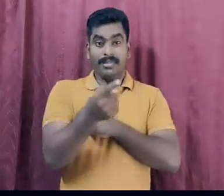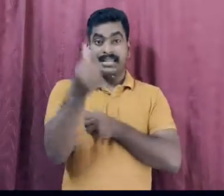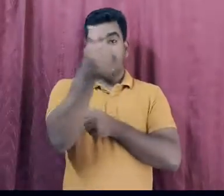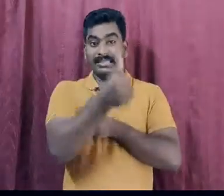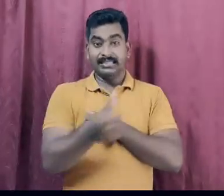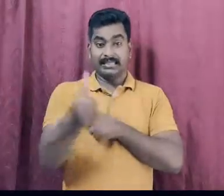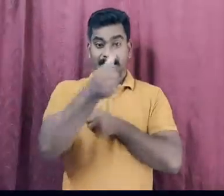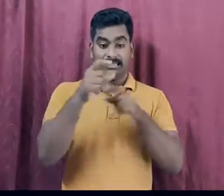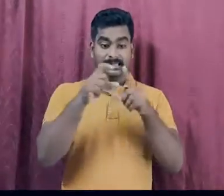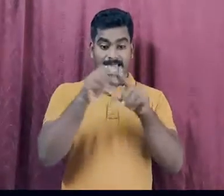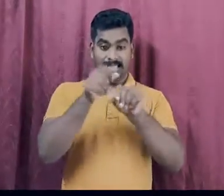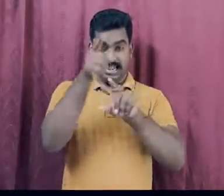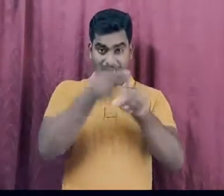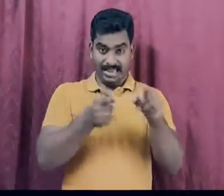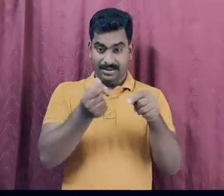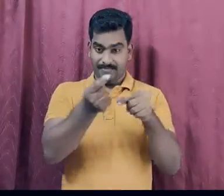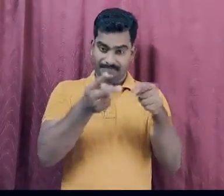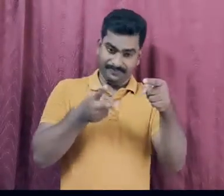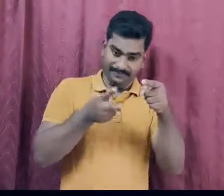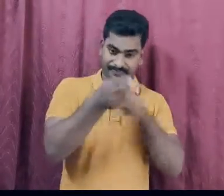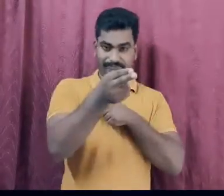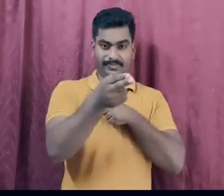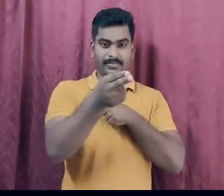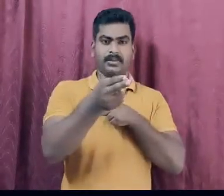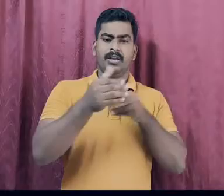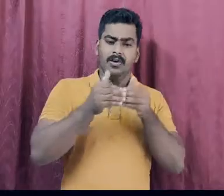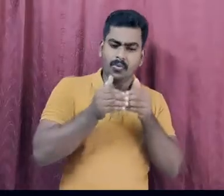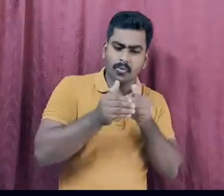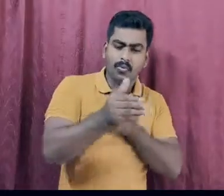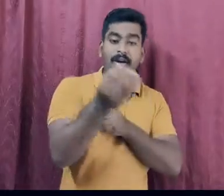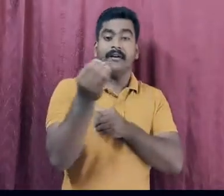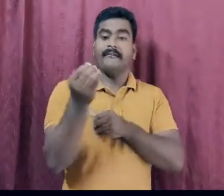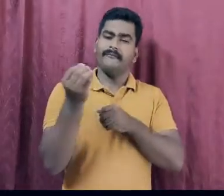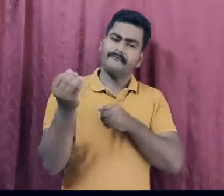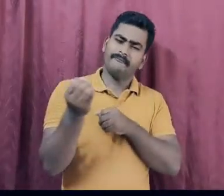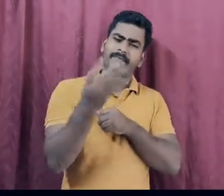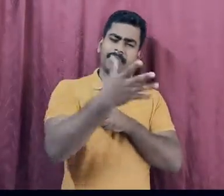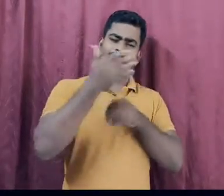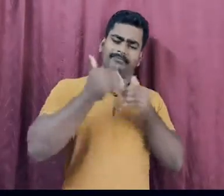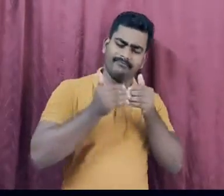1 മാസത്തിൽ 6 ദിവസത്തെ ശമ്പളം 5 മാസം കൊണ്ട് പിടിക്കാനാണ് ഉത്തരവ്.